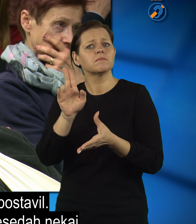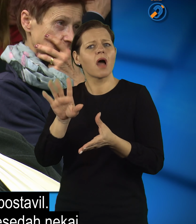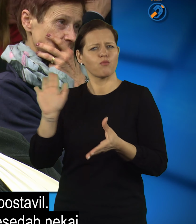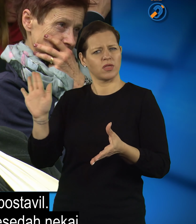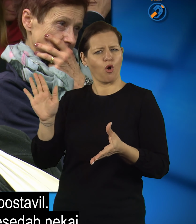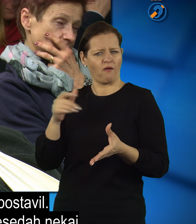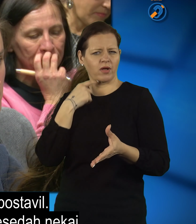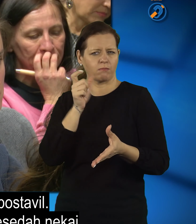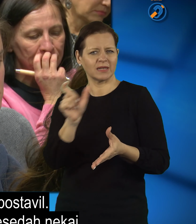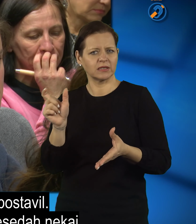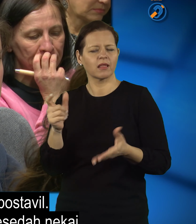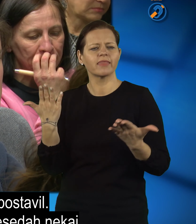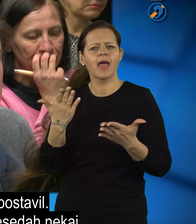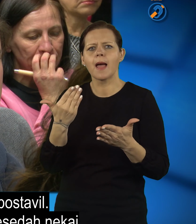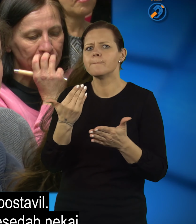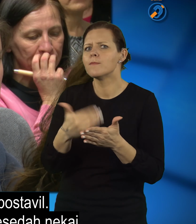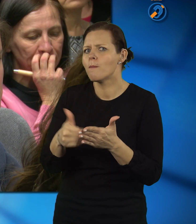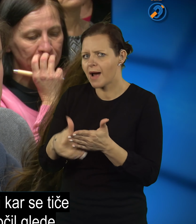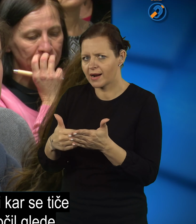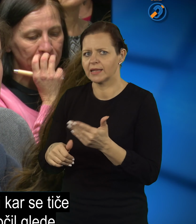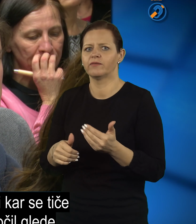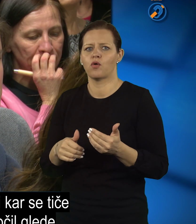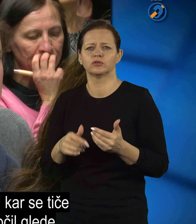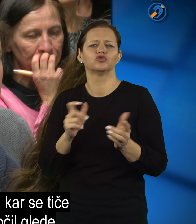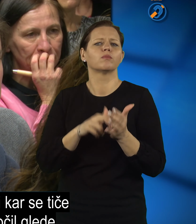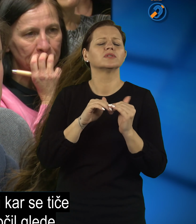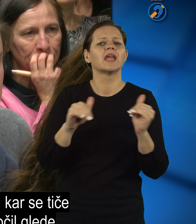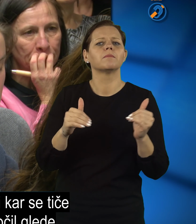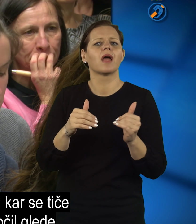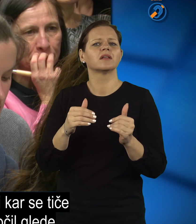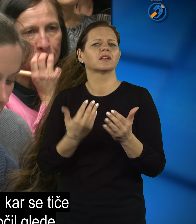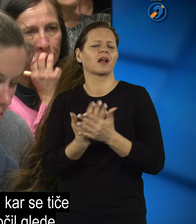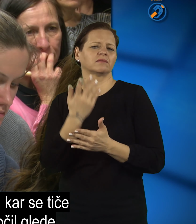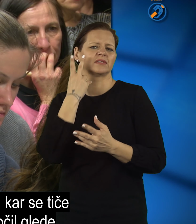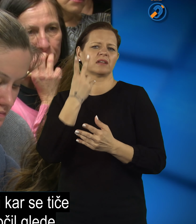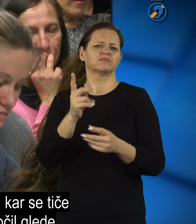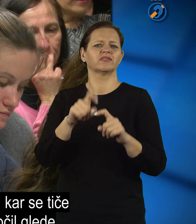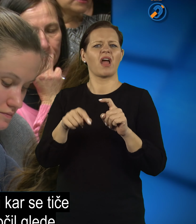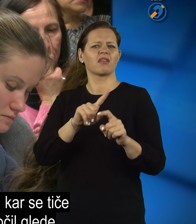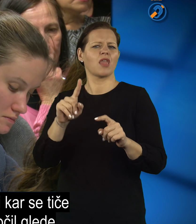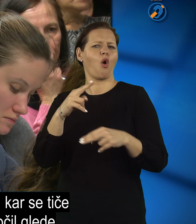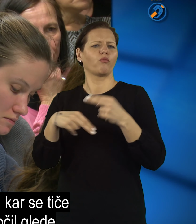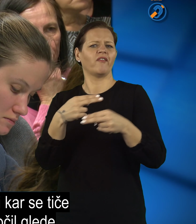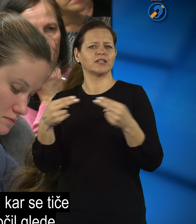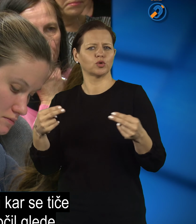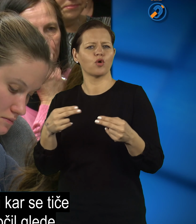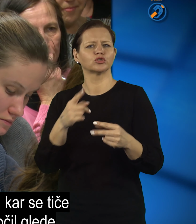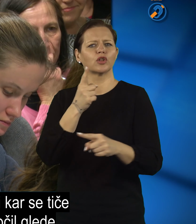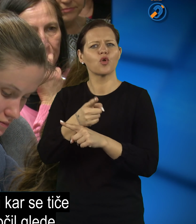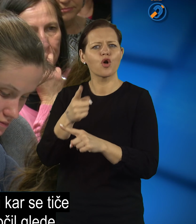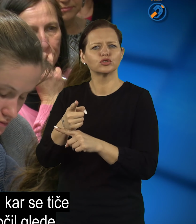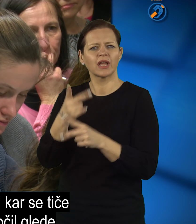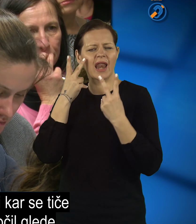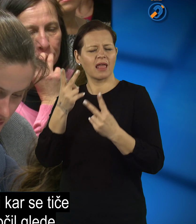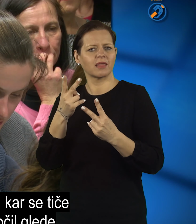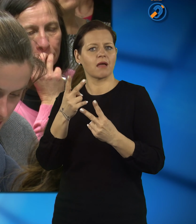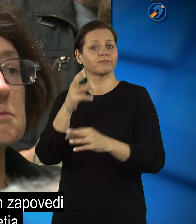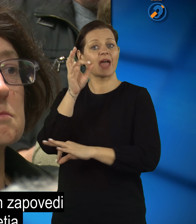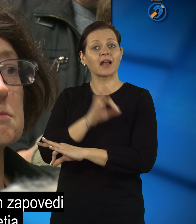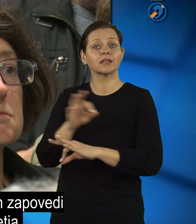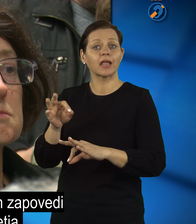Akt ima po njegovih besedah nekaj pomanjkljivosti, zlasti kar se tiče neobvezujočih določil glede